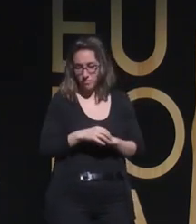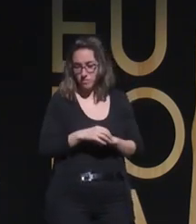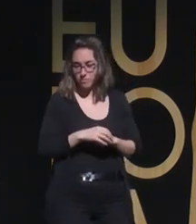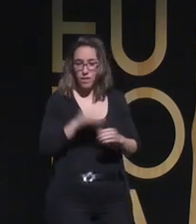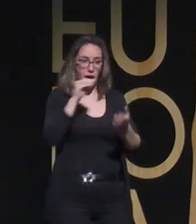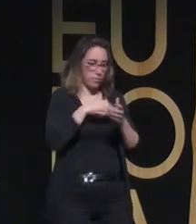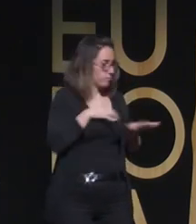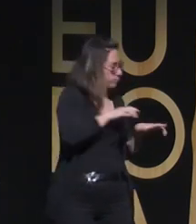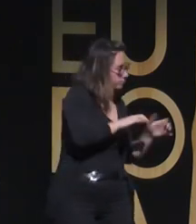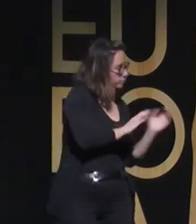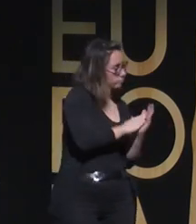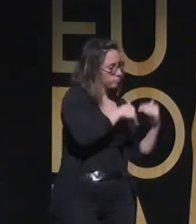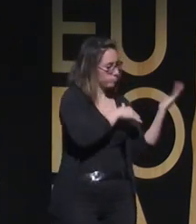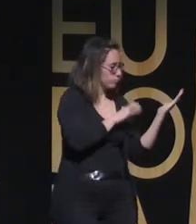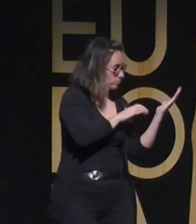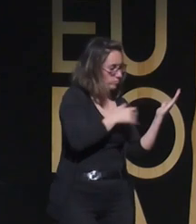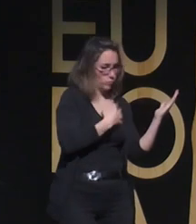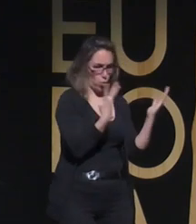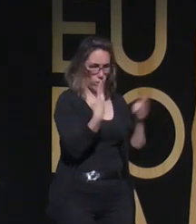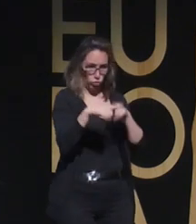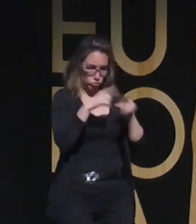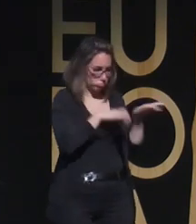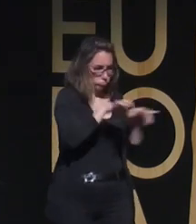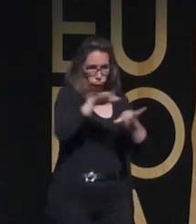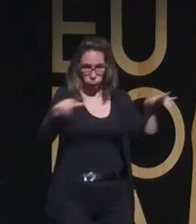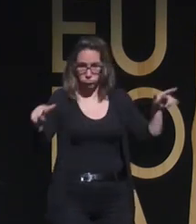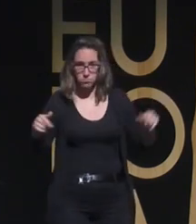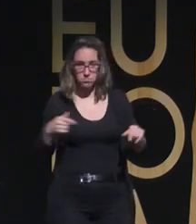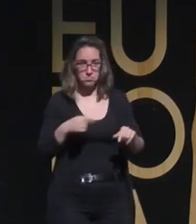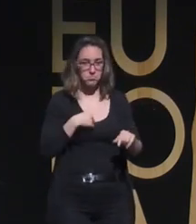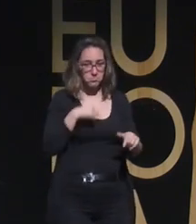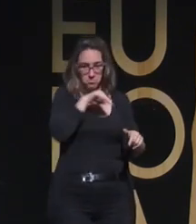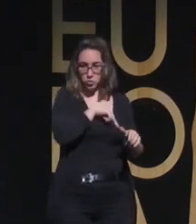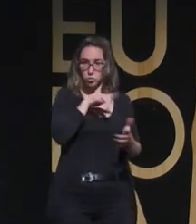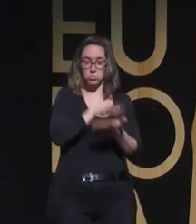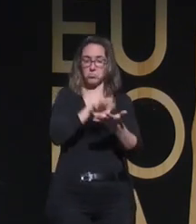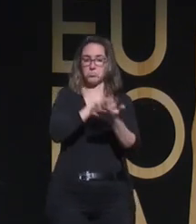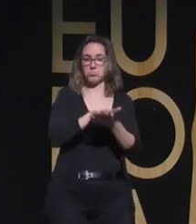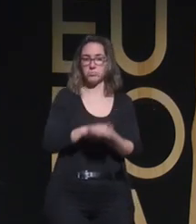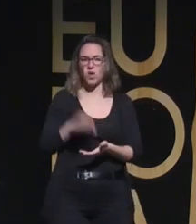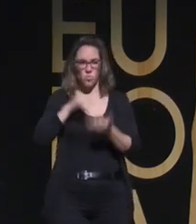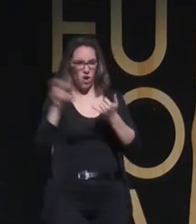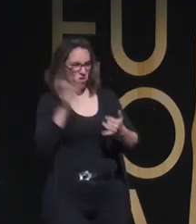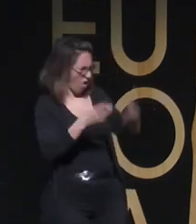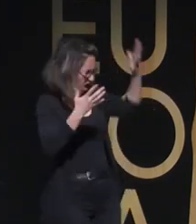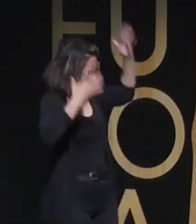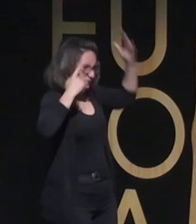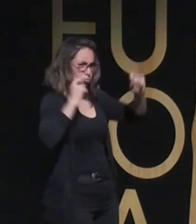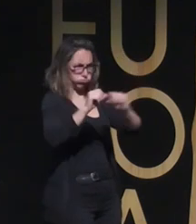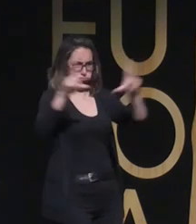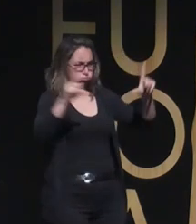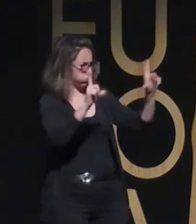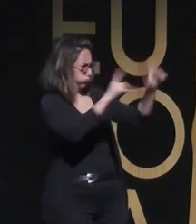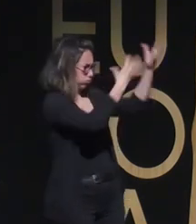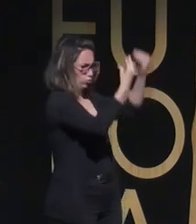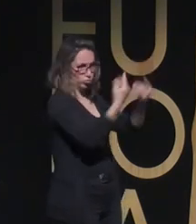ordenador trabajando en un artículo, lo que sea. Estoy con cuatro cosas a la vez. Ahora, y me siento en calma. Ahora llega mi mujer y me dice, ¿qué hace todo encendido? Y yo no me doy cuenta que está haciendo